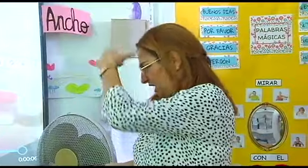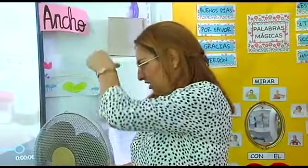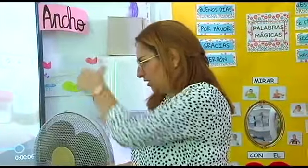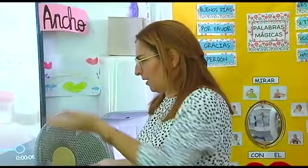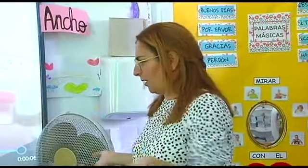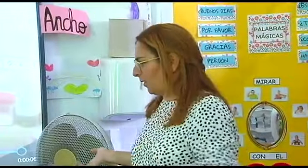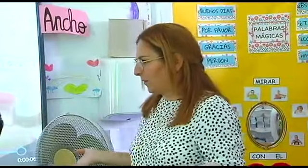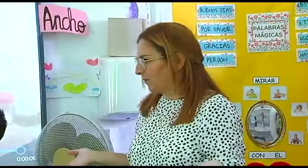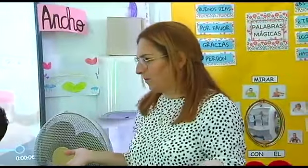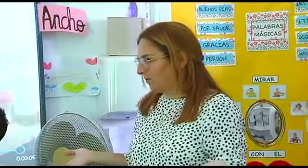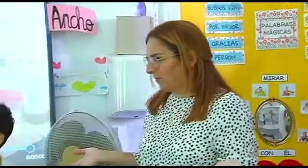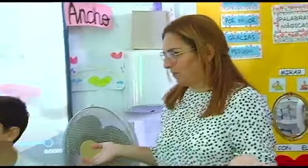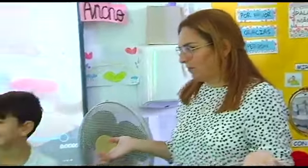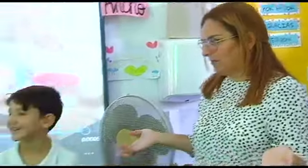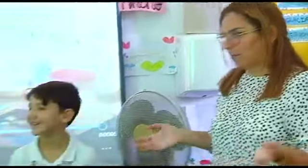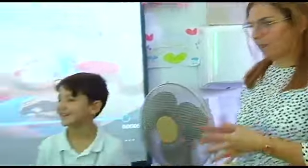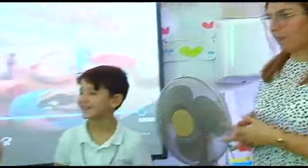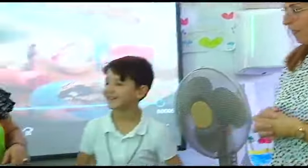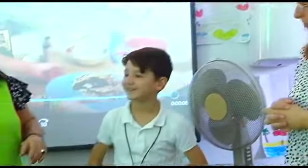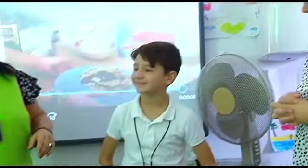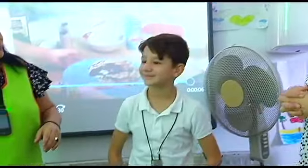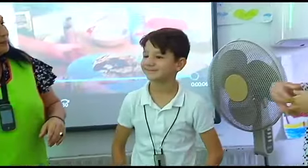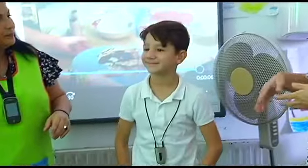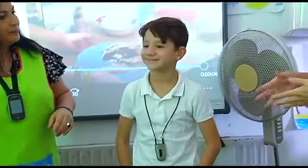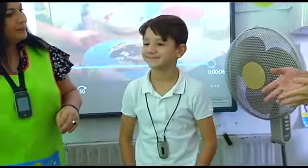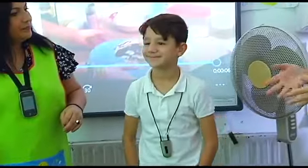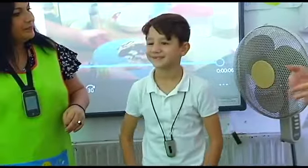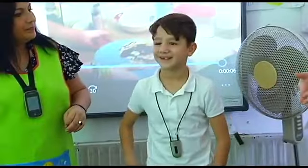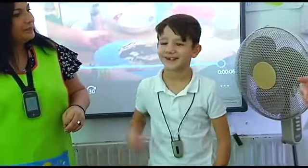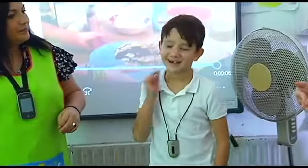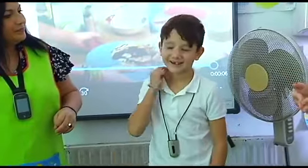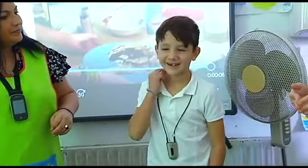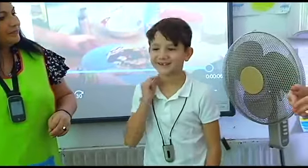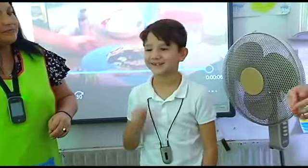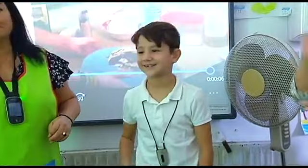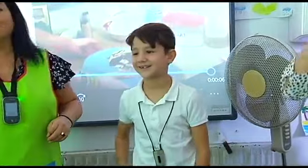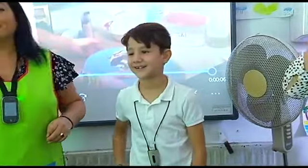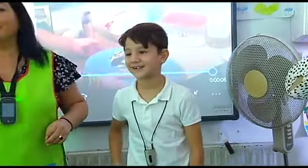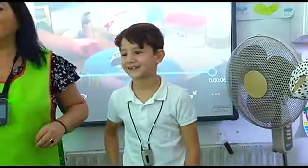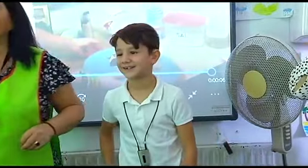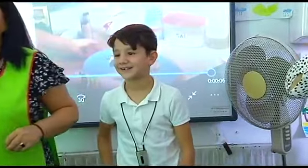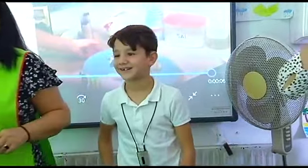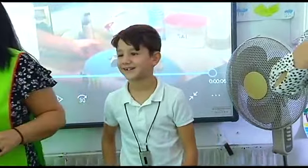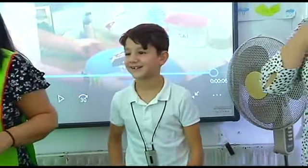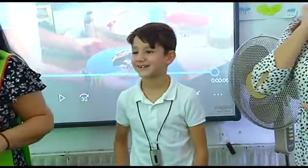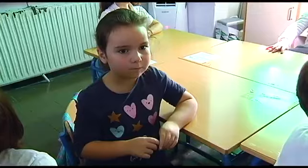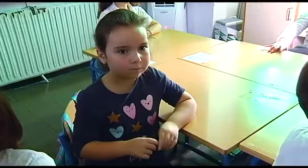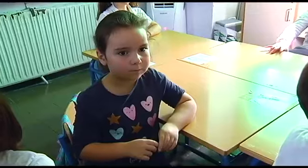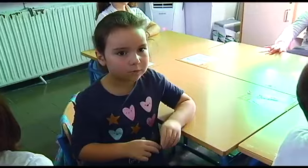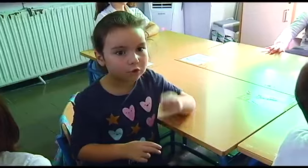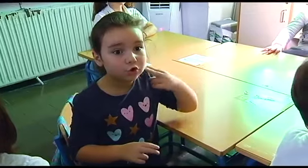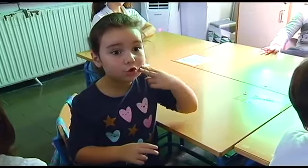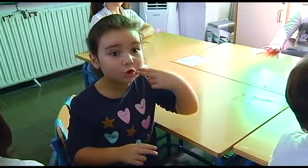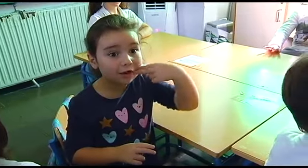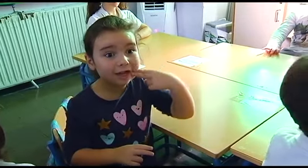a trabajar y cómo se va a trabajar para hacerlo de manera accesible y visual, pero para todos. Ana. Ana. Venga. Chocolate.